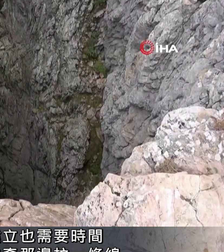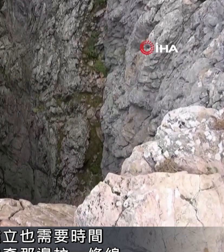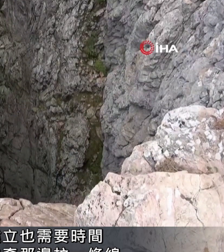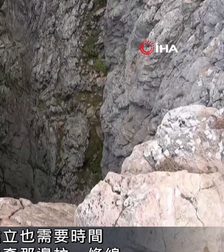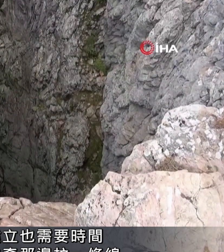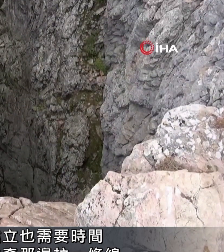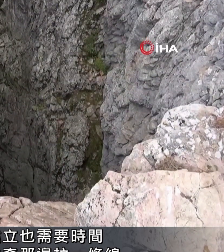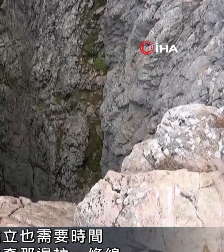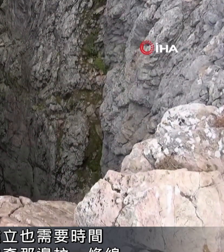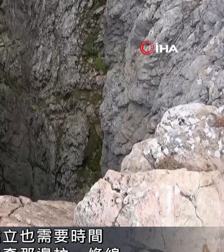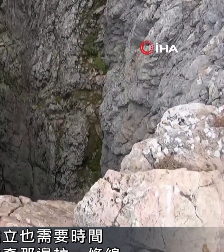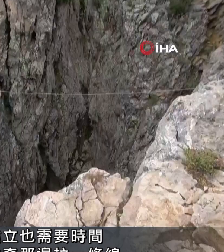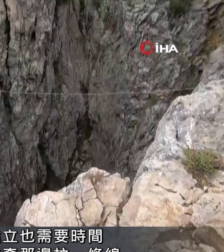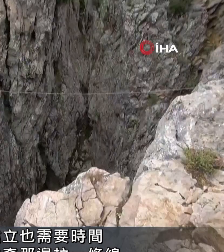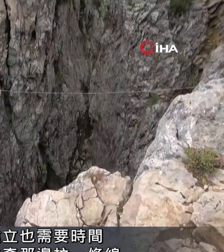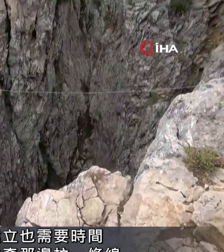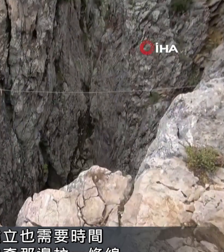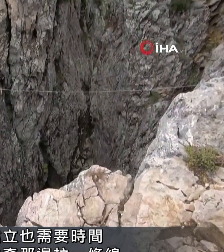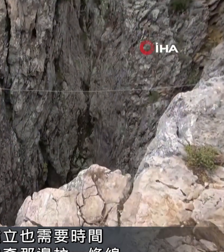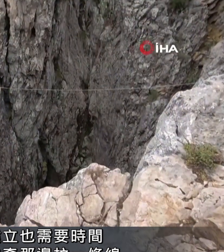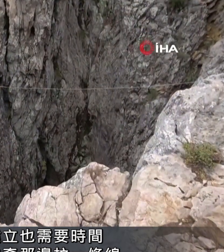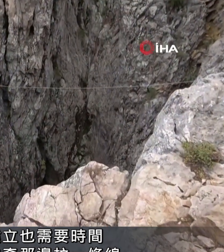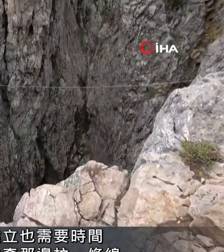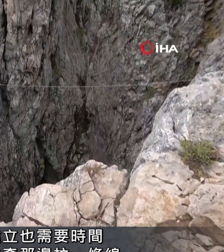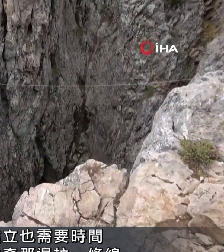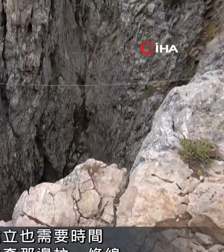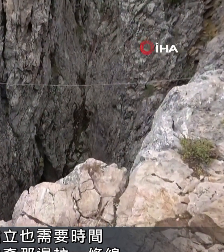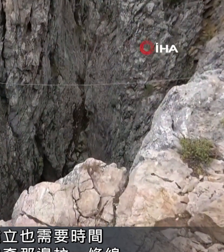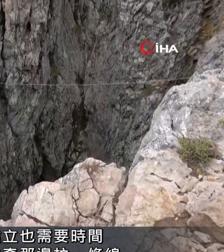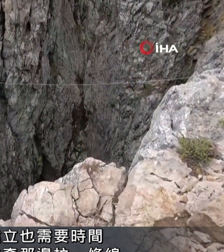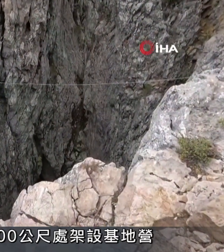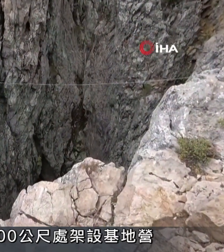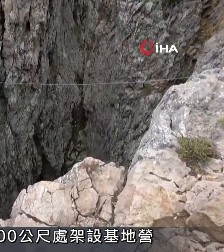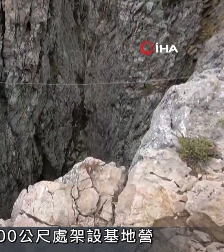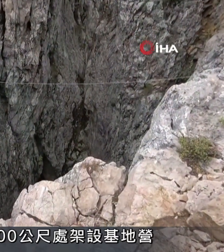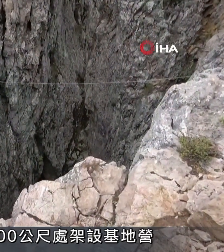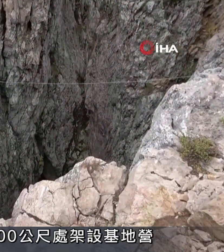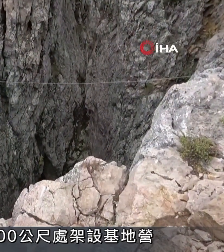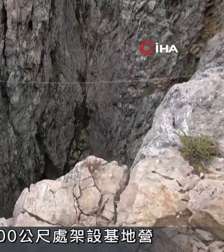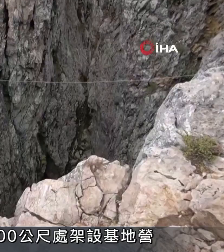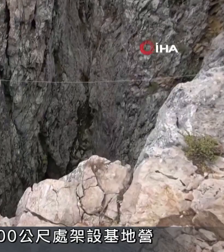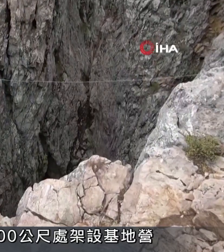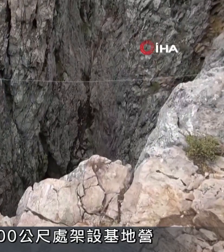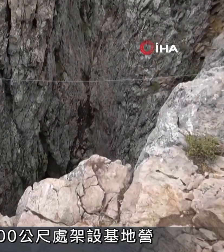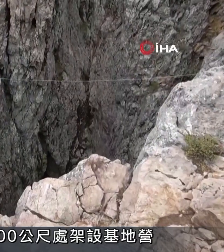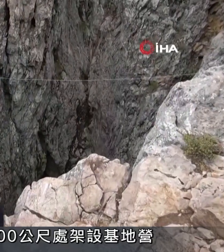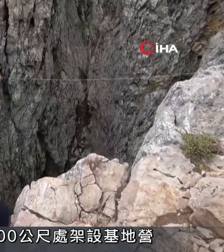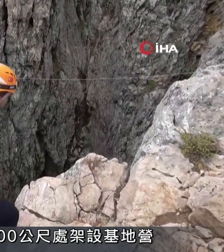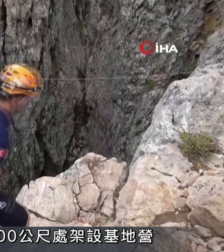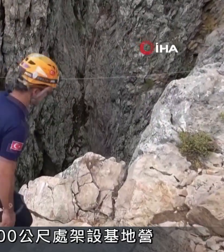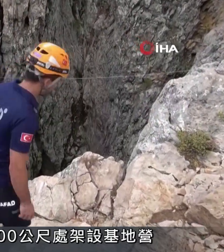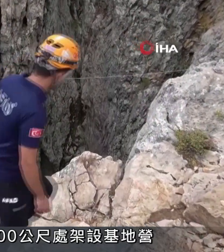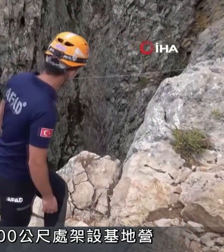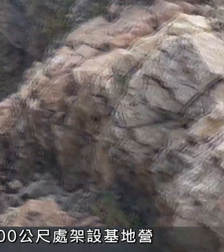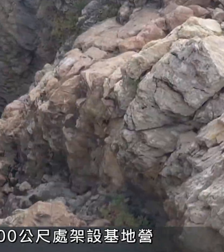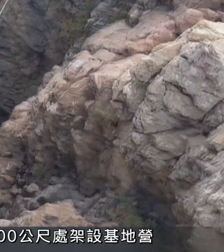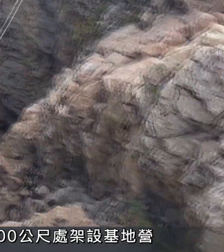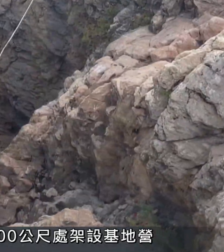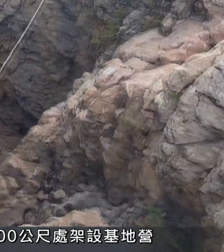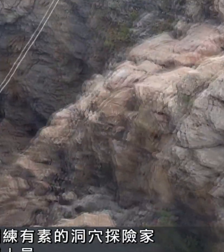时间。土耳其军方已跟迪奇那边拉一条线，并在距离洞口约700公尺处架设基地营。迪奇本身是一